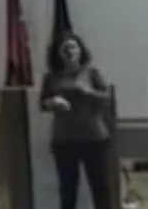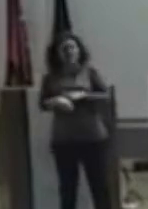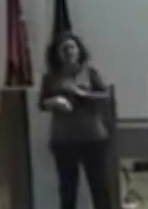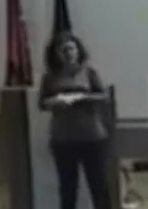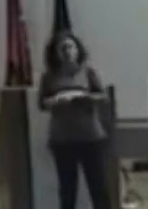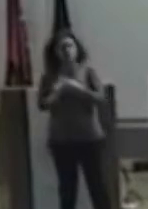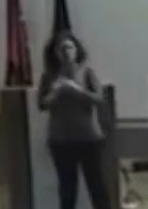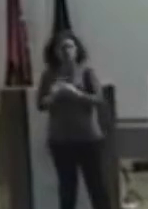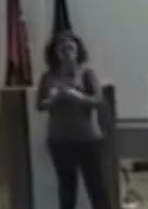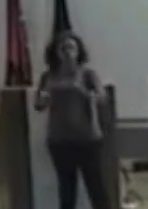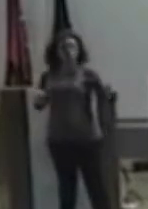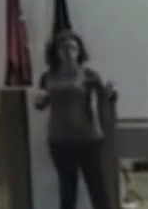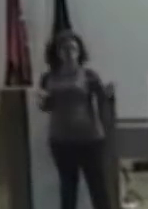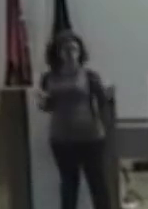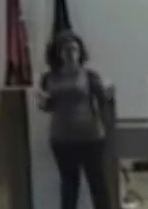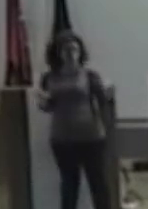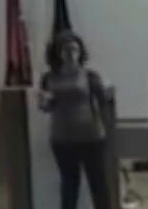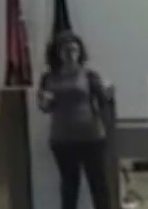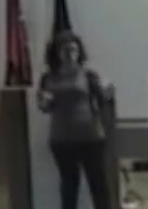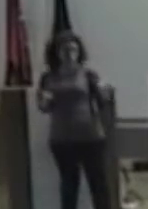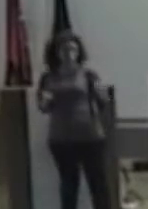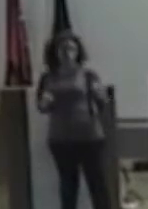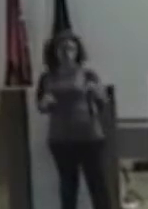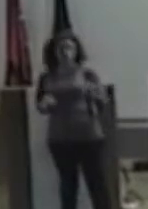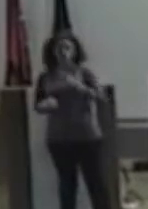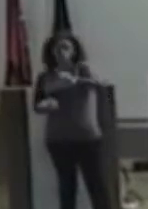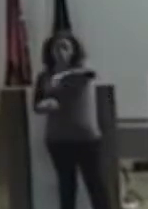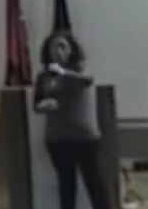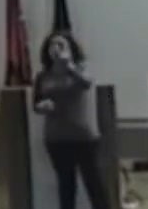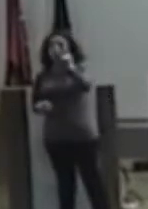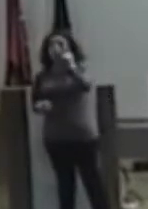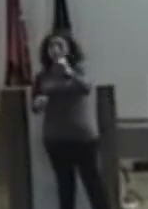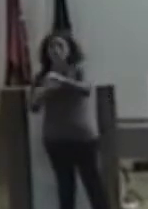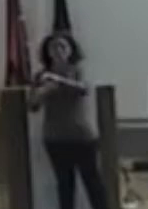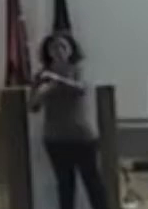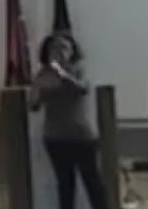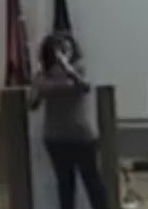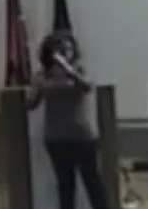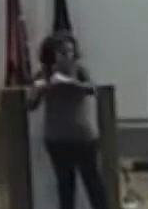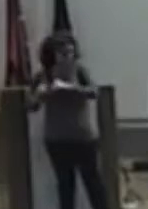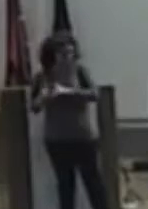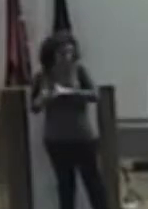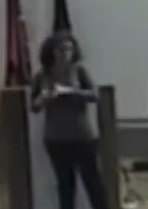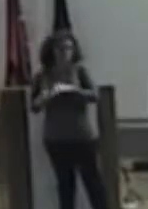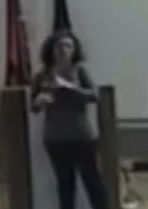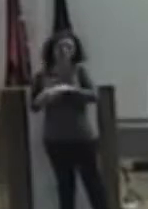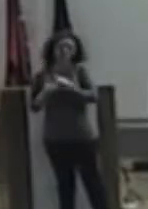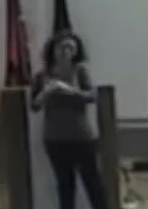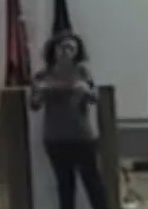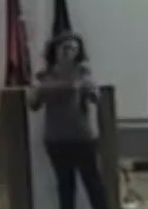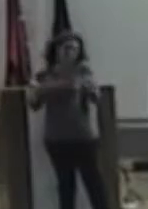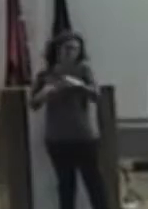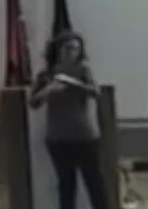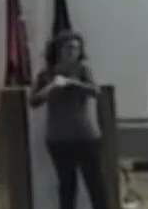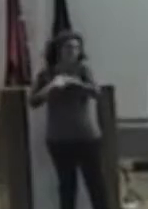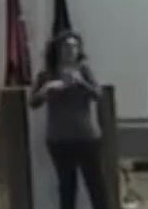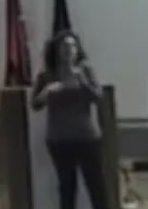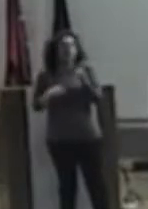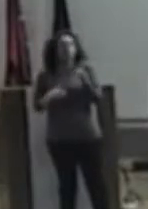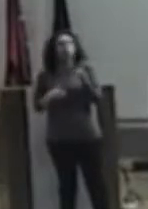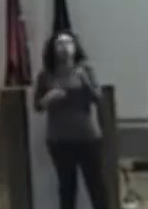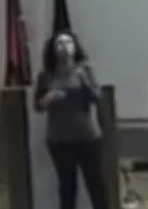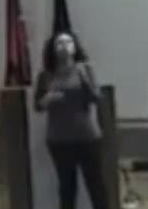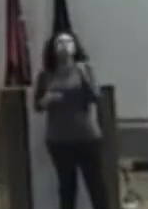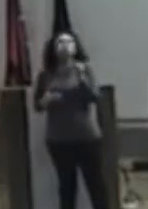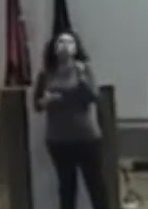largo. Y es más largo quizá de lo que estamos acostumbrados a considerar en el día a día. Bueno, pues hay muchas publicaciones que